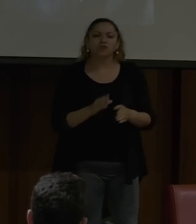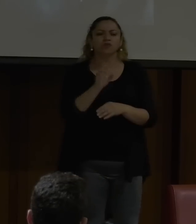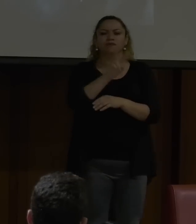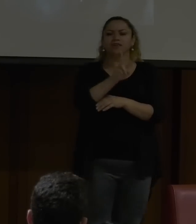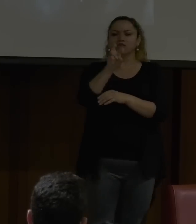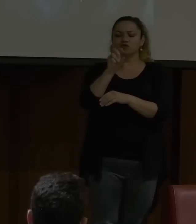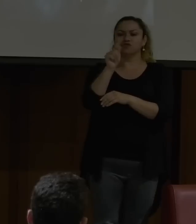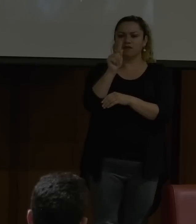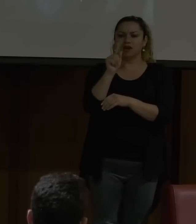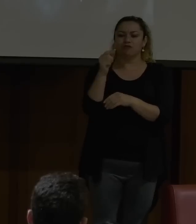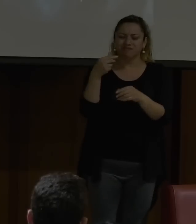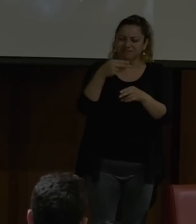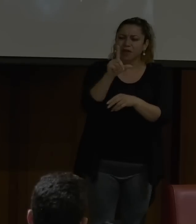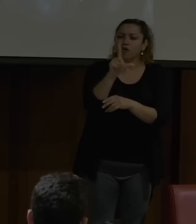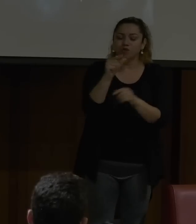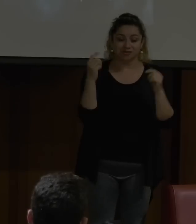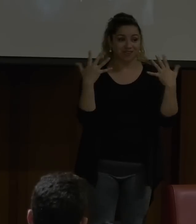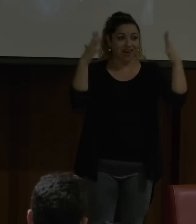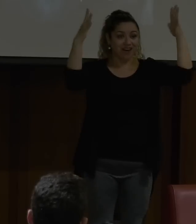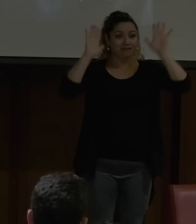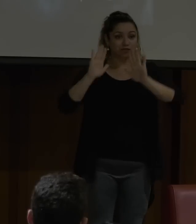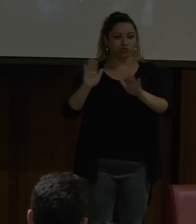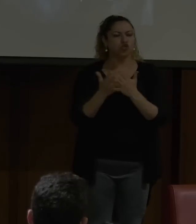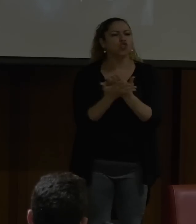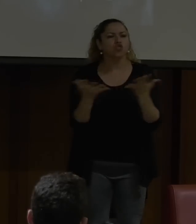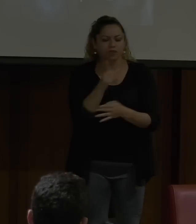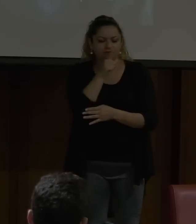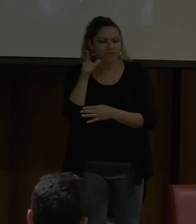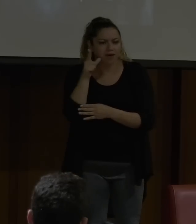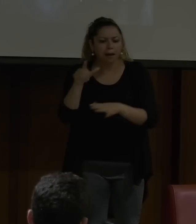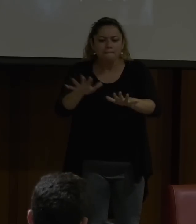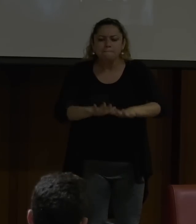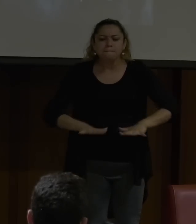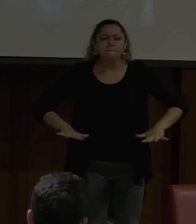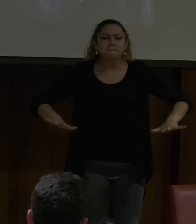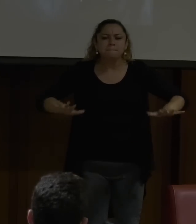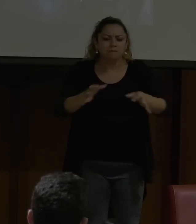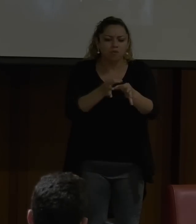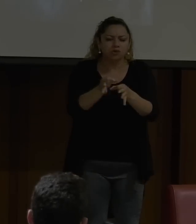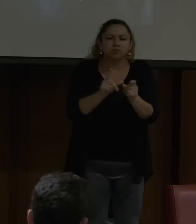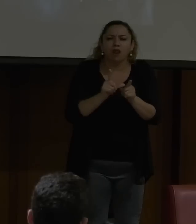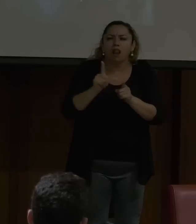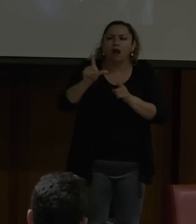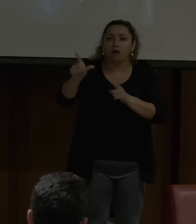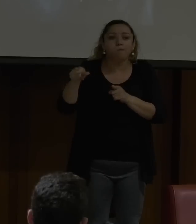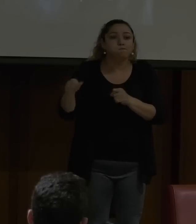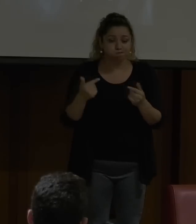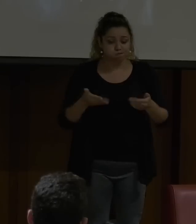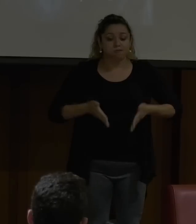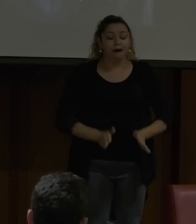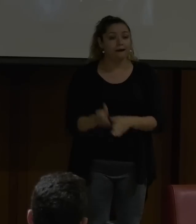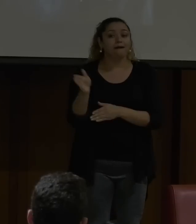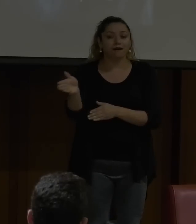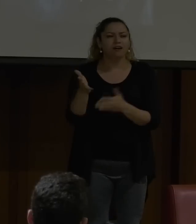de carnaval, en una finca perdida, en una vereda perdida, en un municipio perdido, en